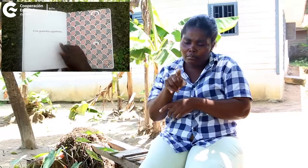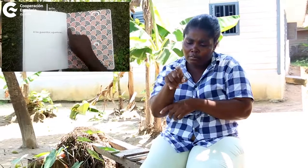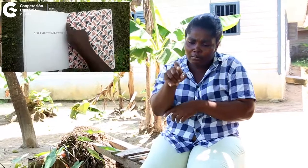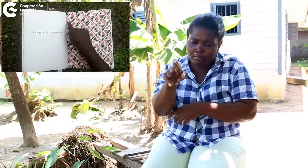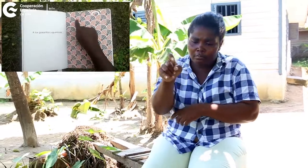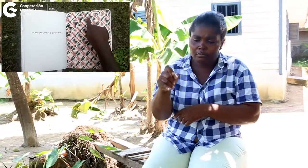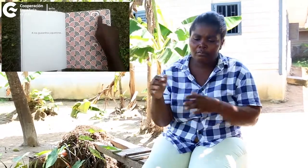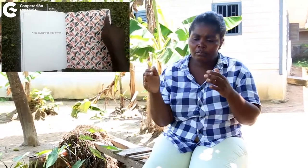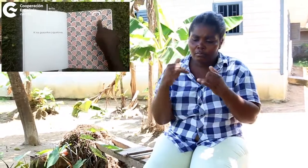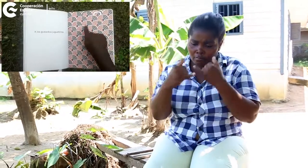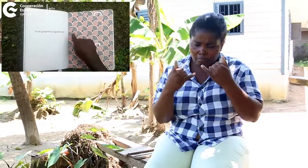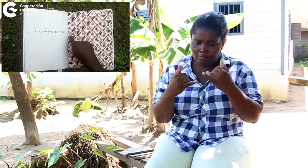juguetones.